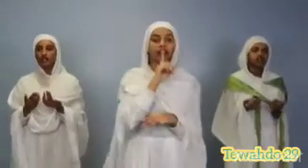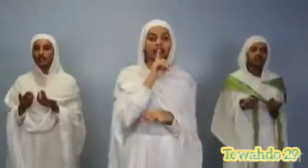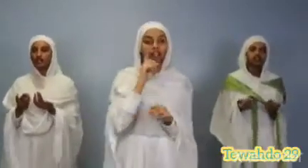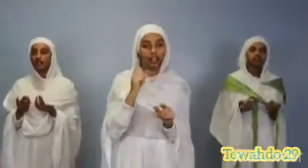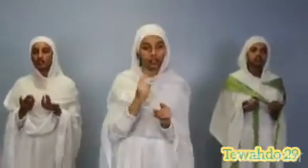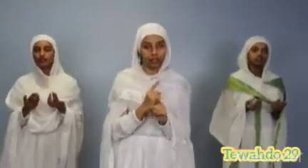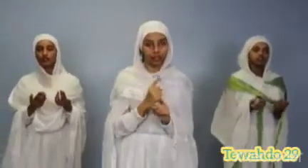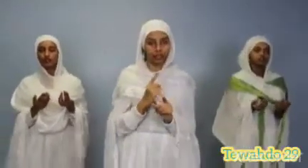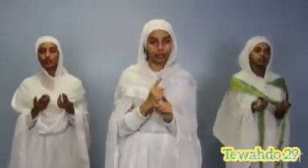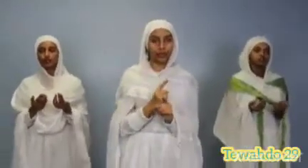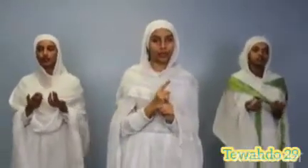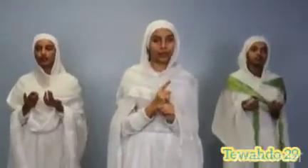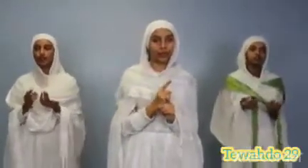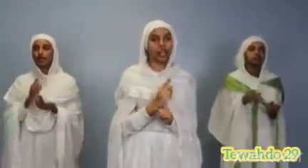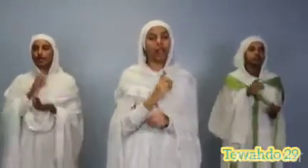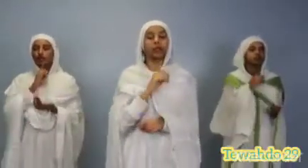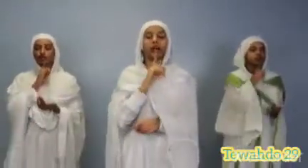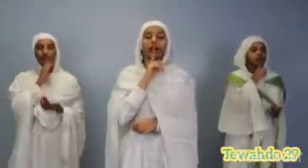ሲሳይ ናት ለፍጡር